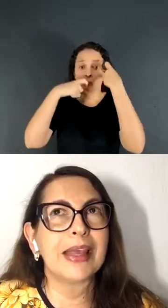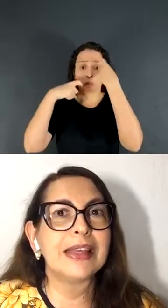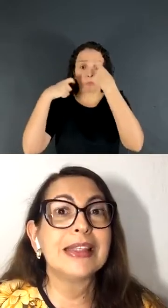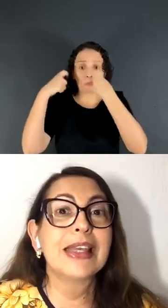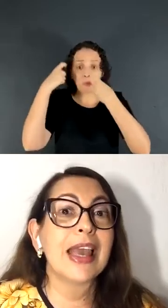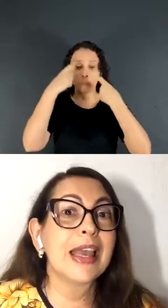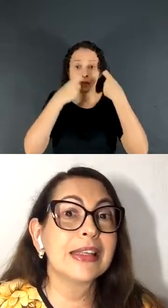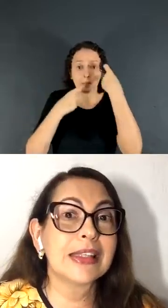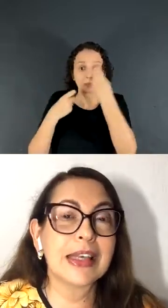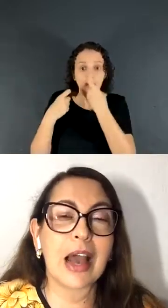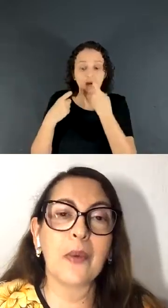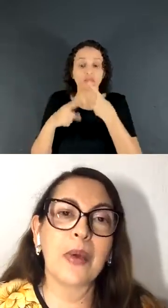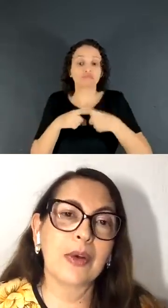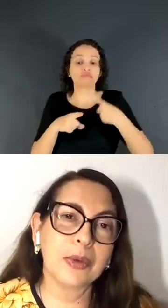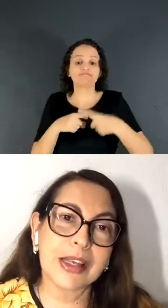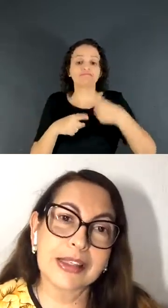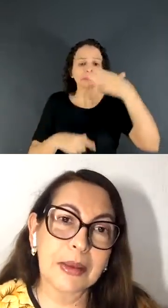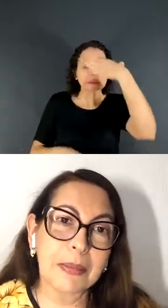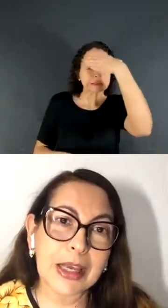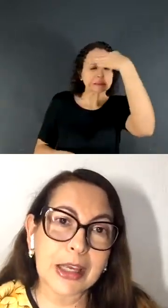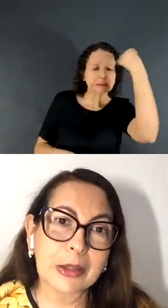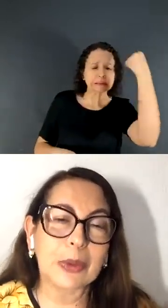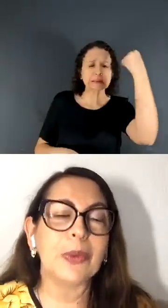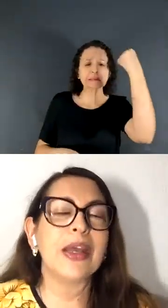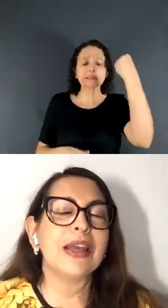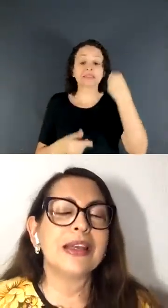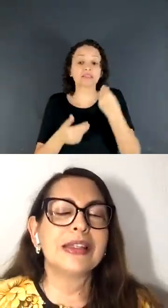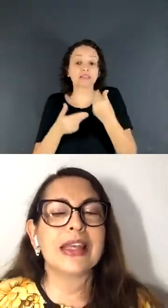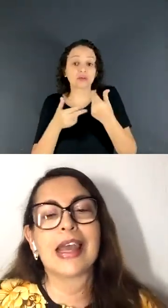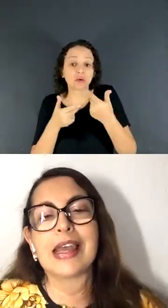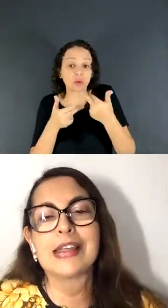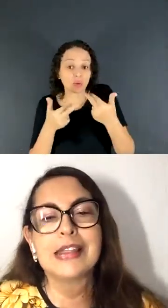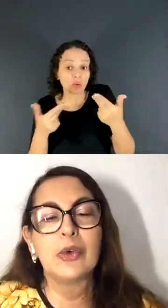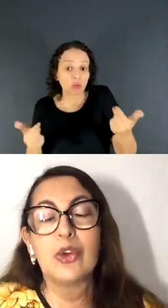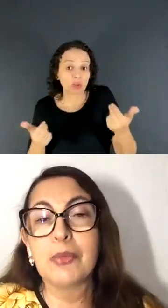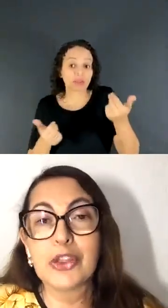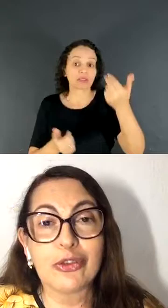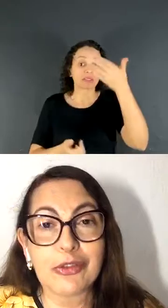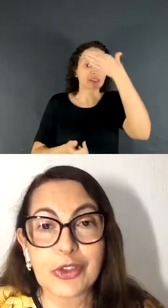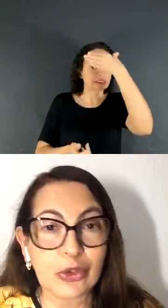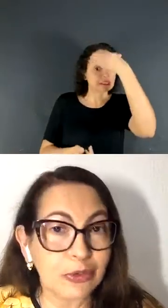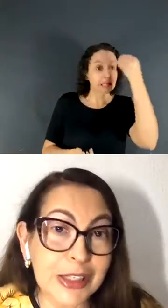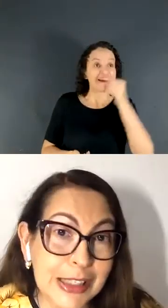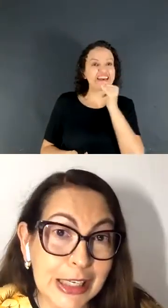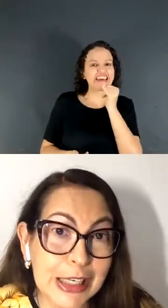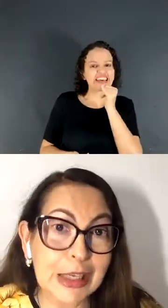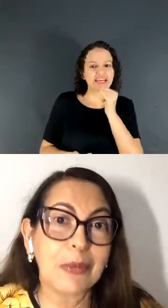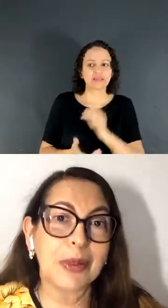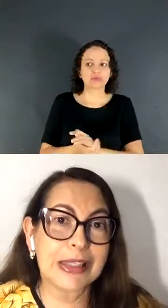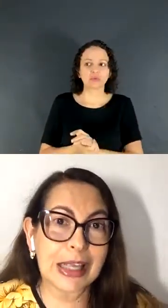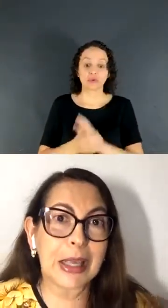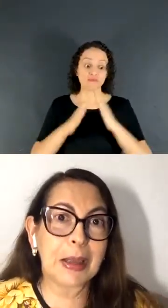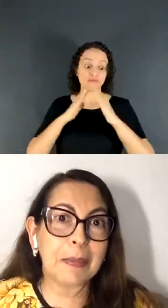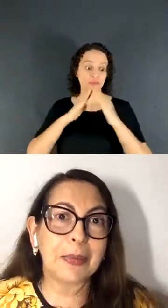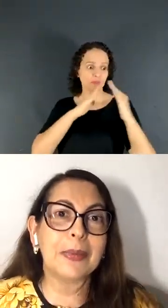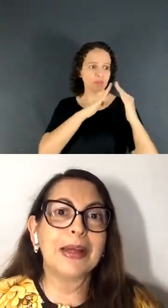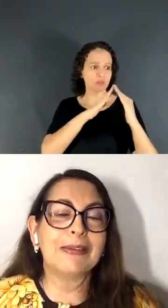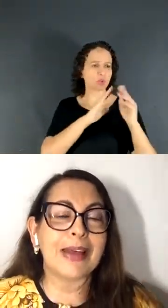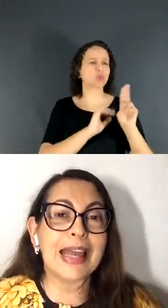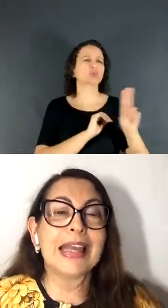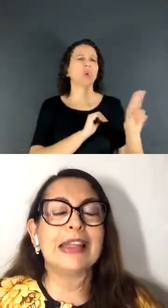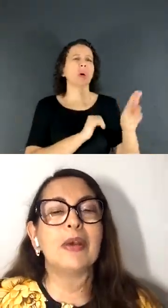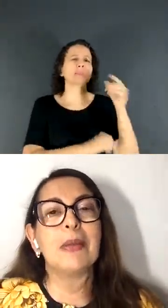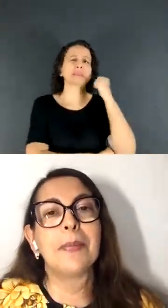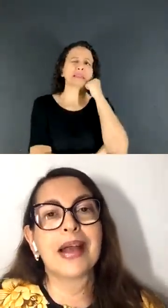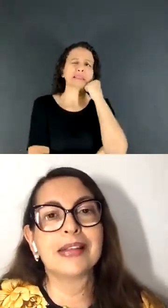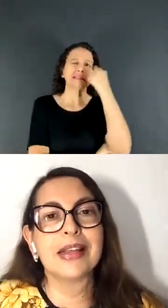pessoa esquece algum acontecimento, esquece o nome de um vizinho, por exemplo,